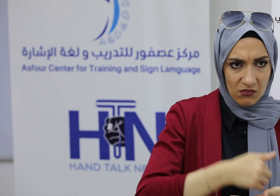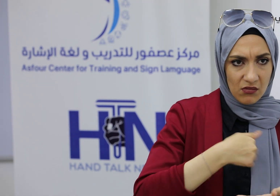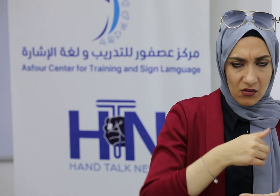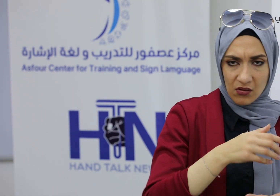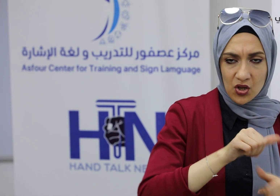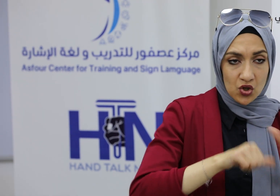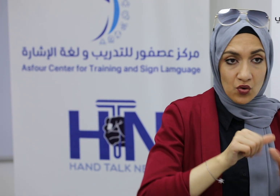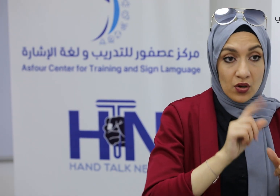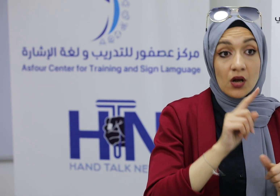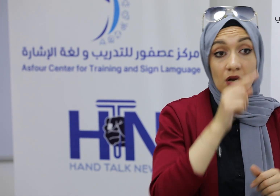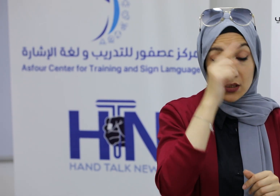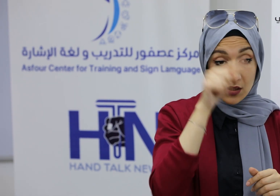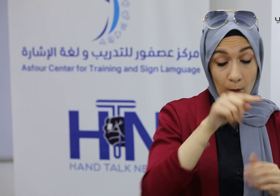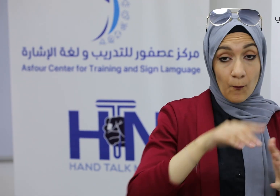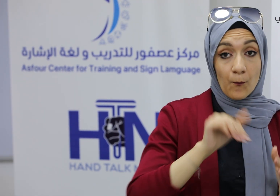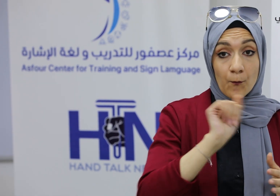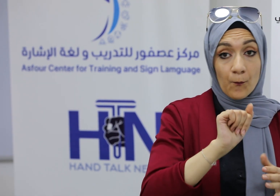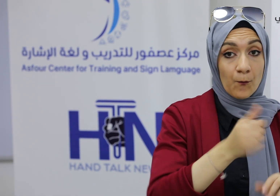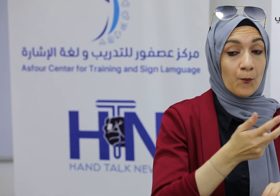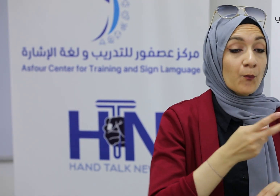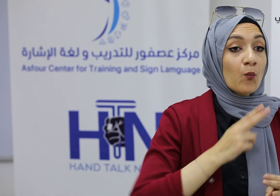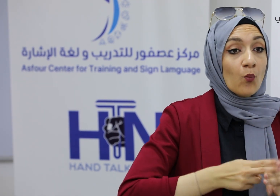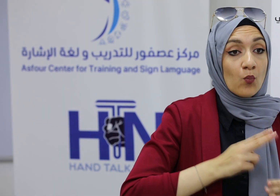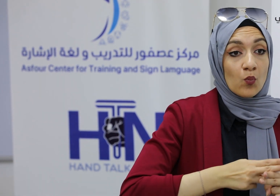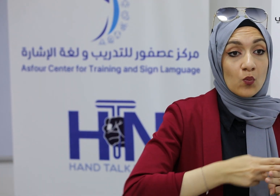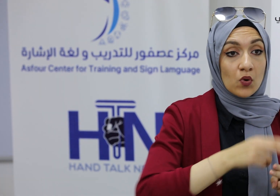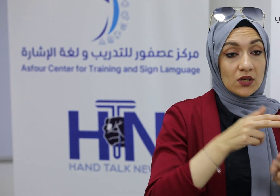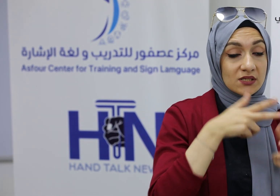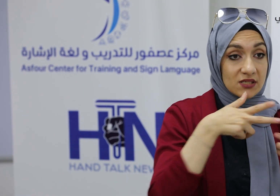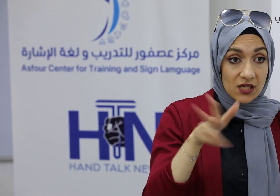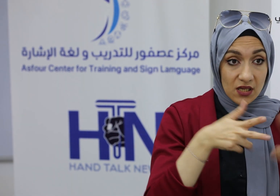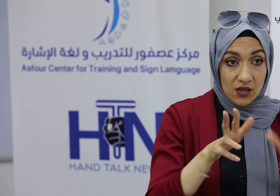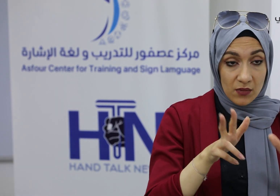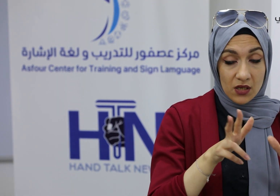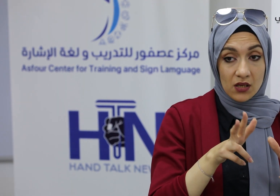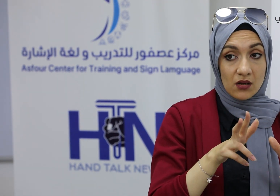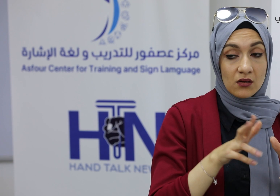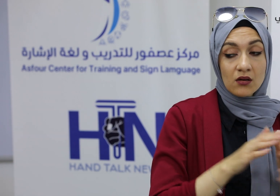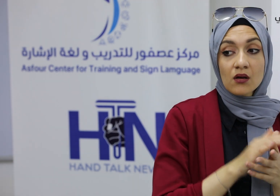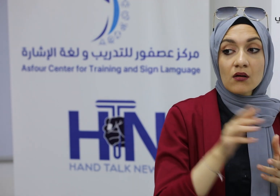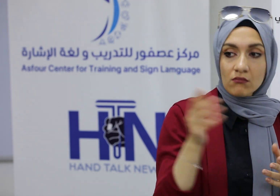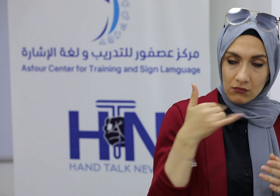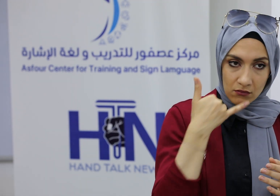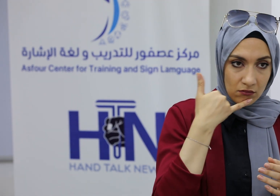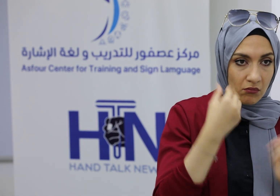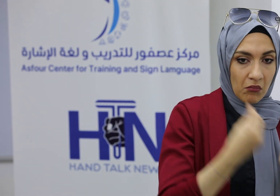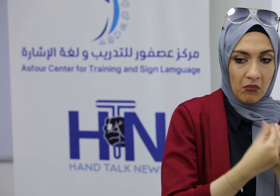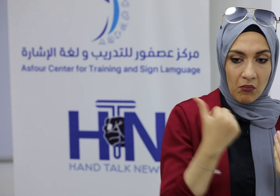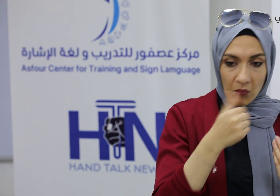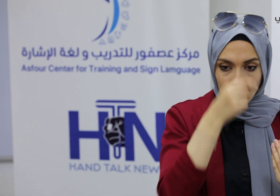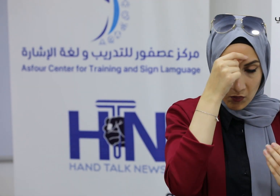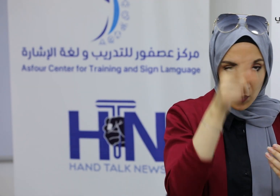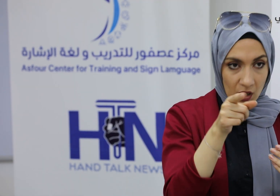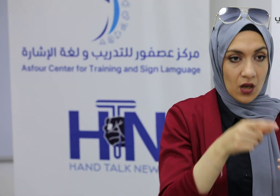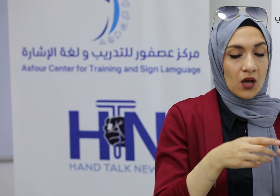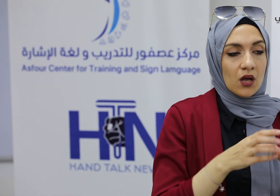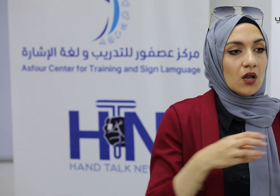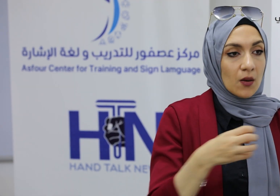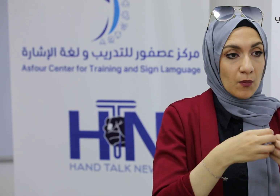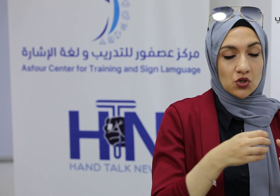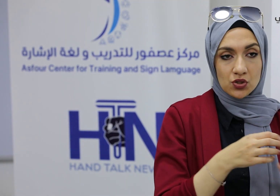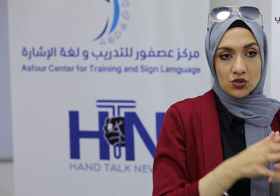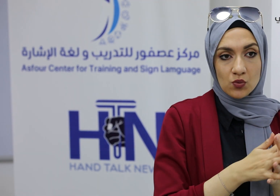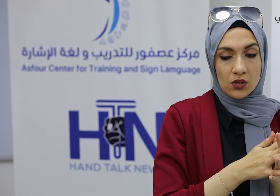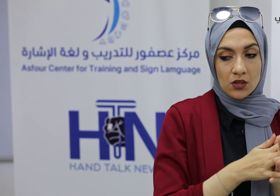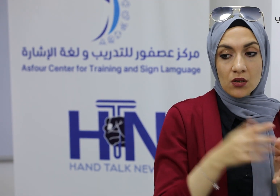إعلامية أو مؤسسة صحفية بتقدم لنا هون للمجلس، مجلس الوحدة الإعلامية العربية، ونحكي مع المركز بتأهل للتدريب، بنشوف